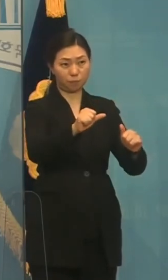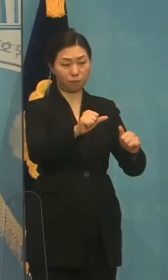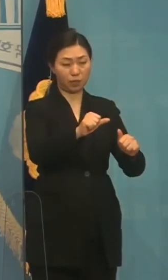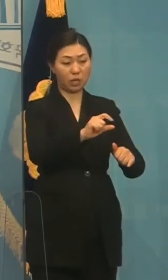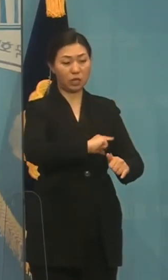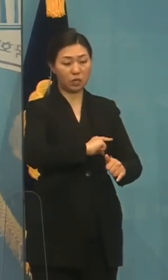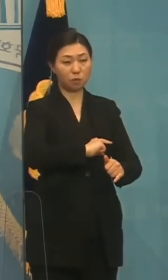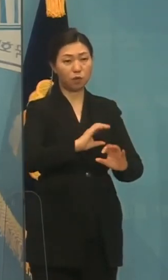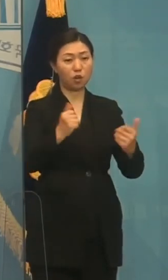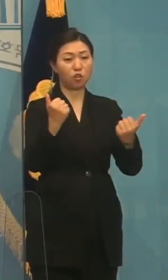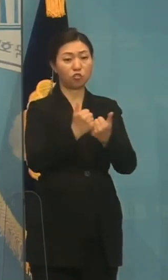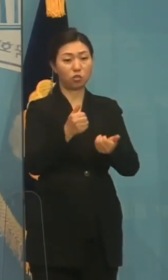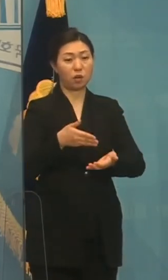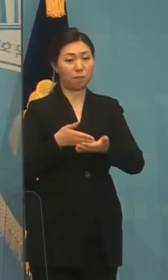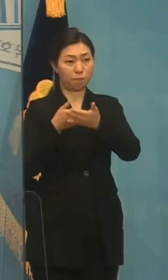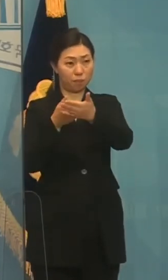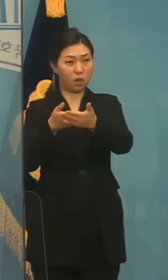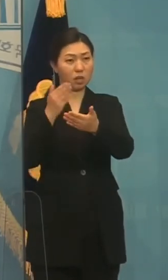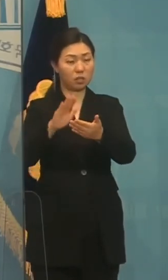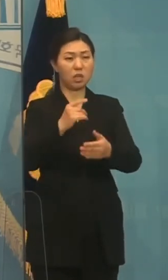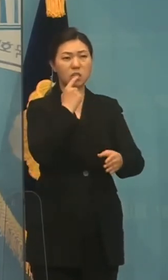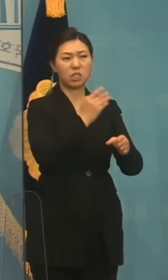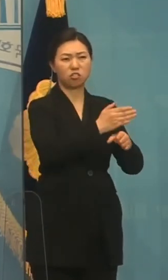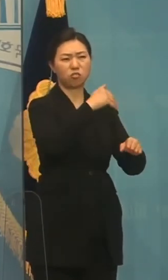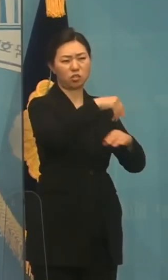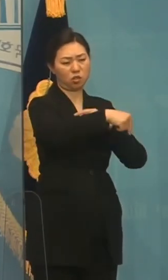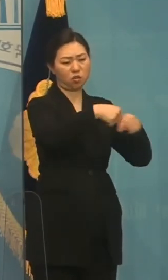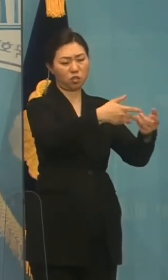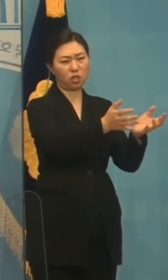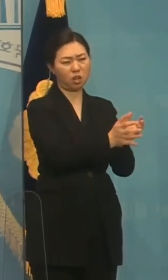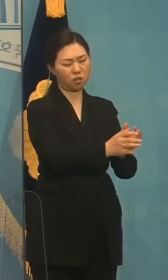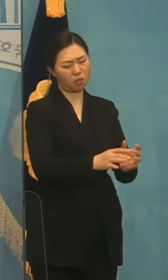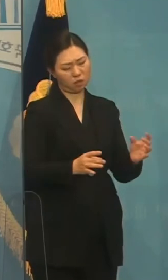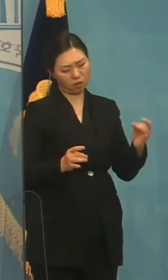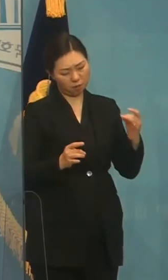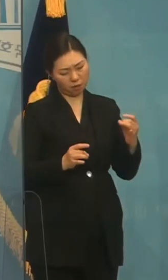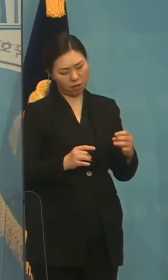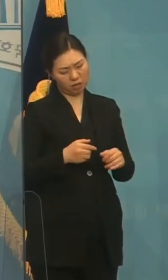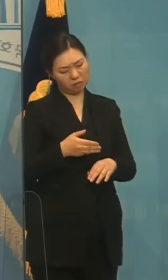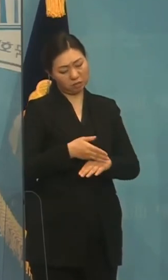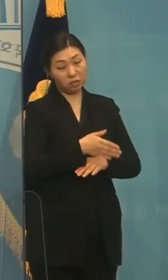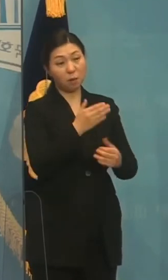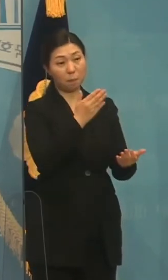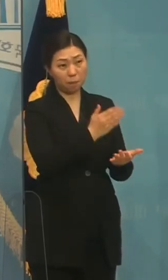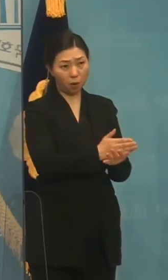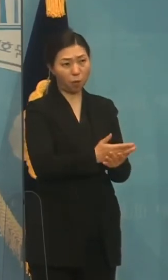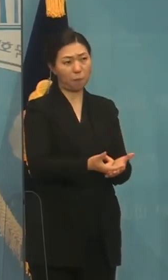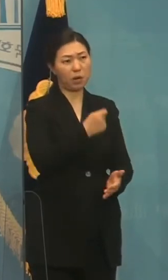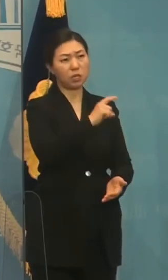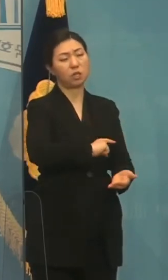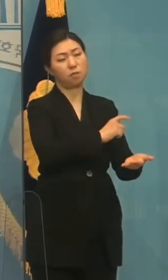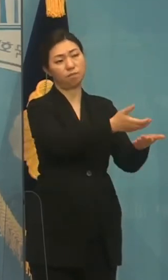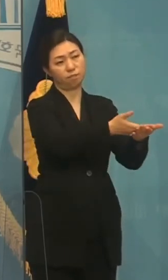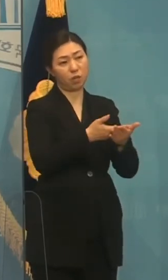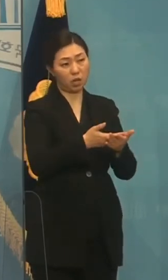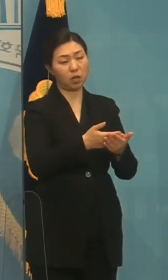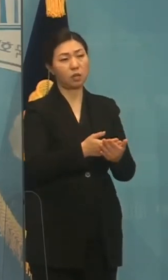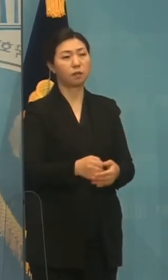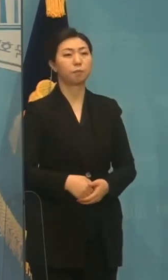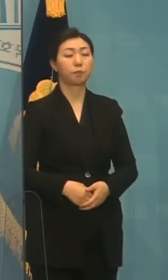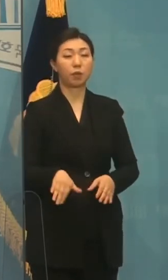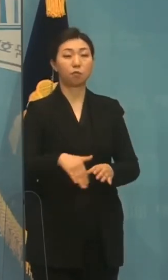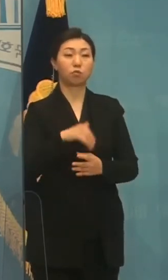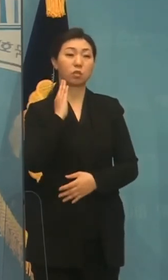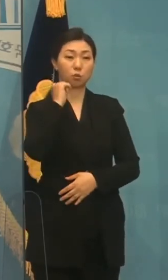제출했는데 민주당은 더 이상 우물거리지 말고 명단을 조속히 제출해야 합니다. 문재인